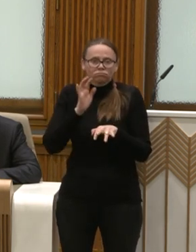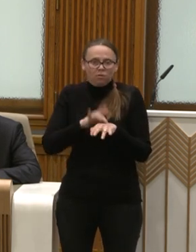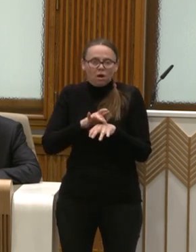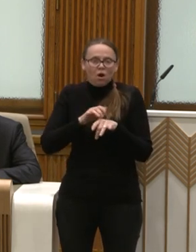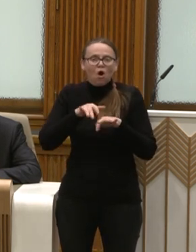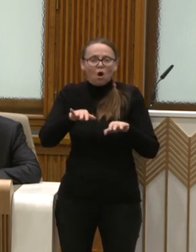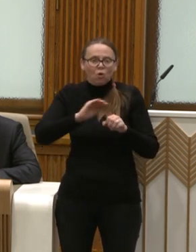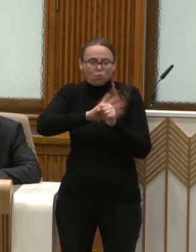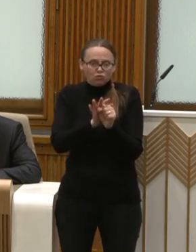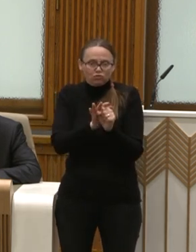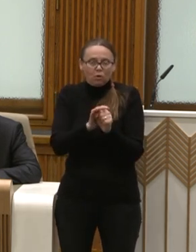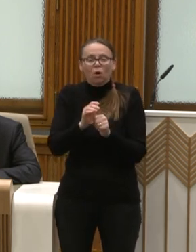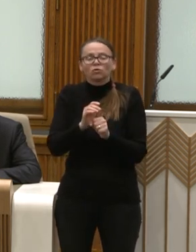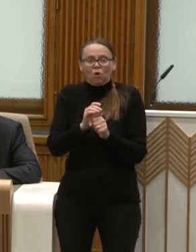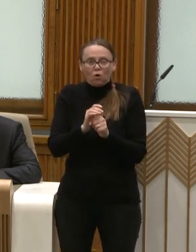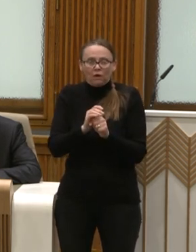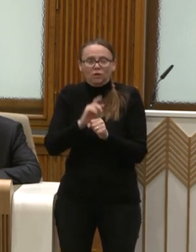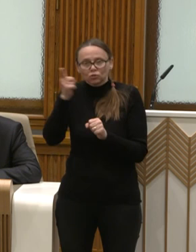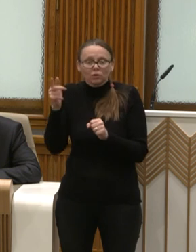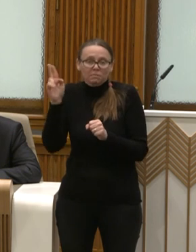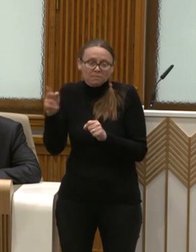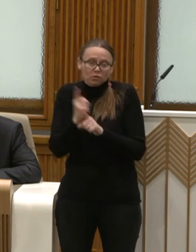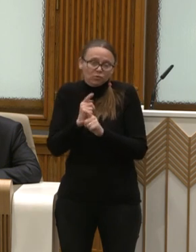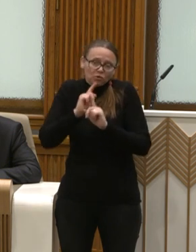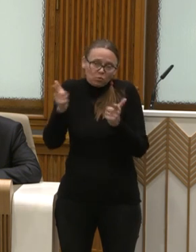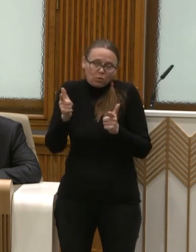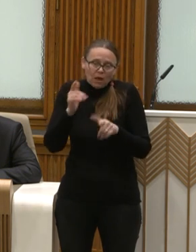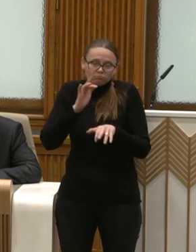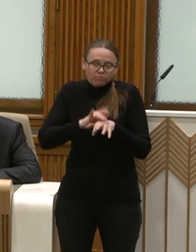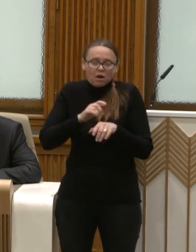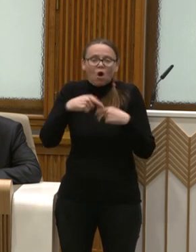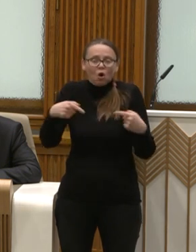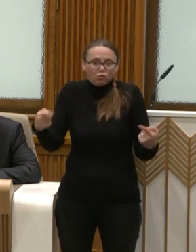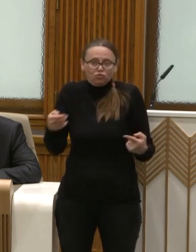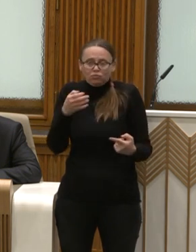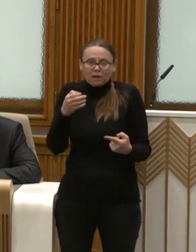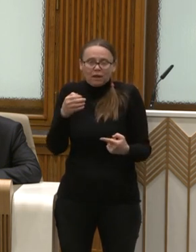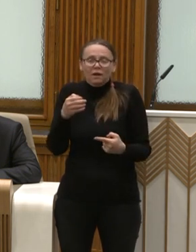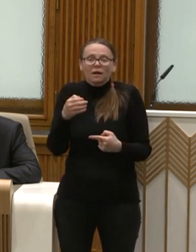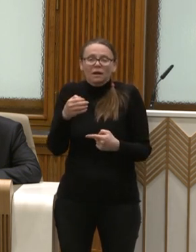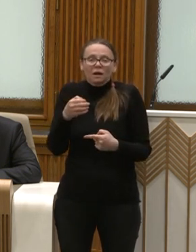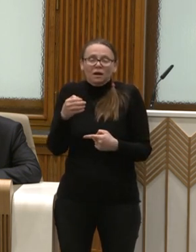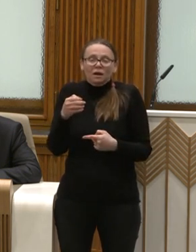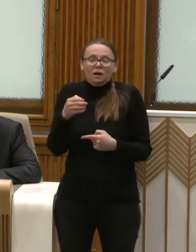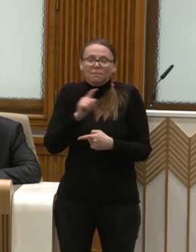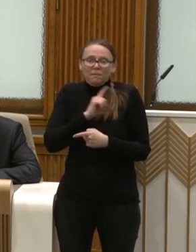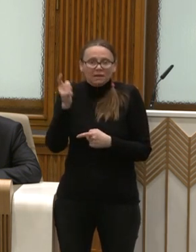koronavirusom, drugi imajo seveda druge okužbe, za katere tudi ni pametno, da se širijo, čeprav so same po sebi manj